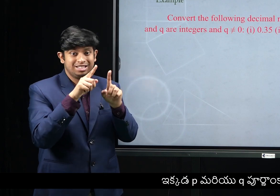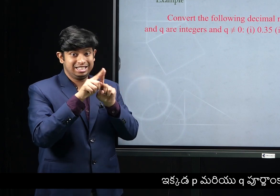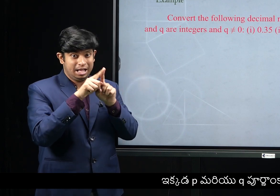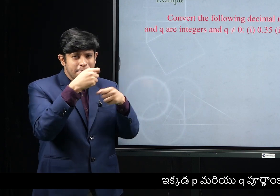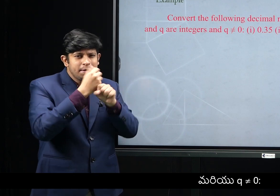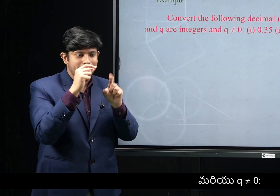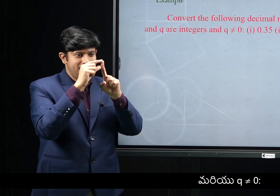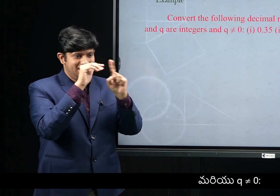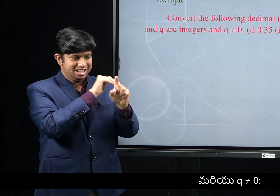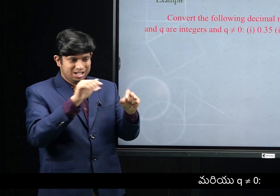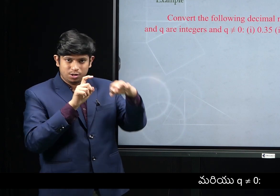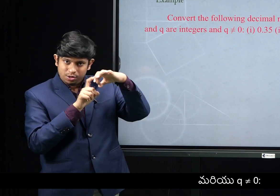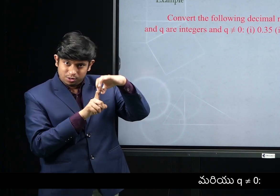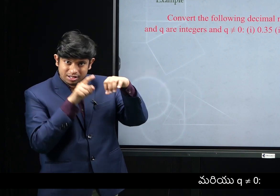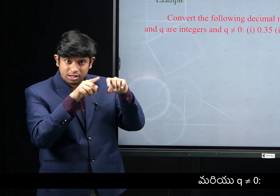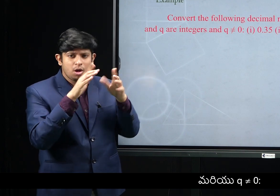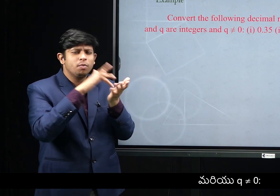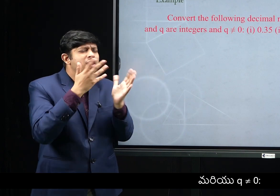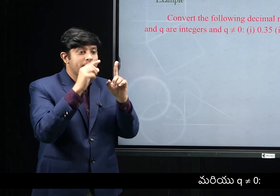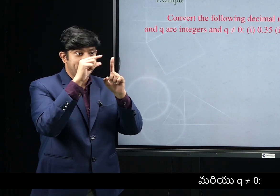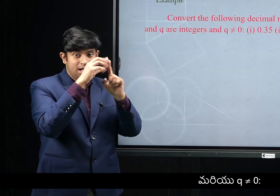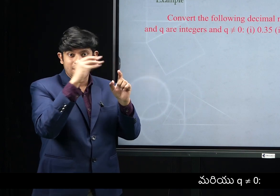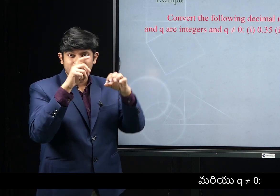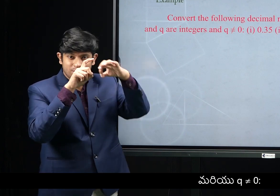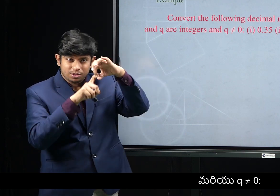పూర్ణాంకాలు మరియు q ≠ 0.